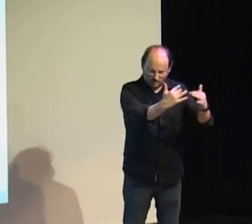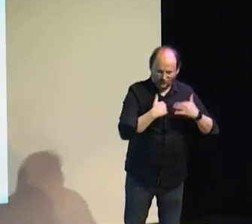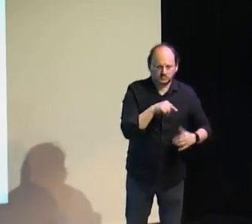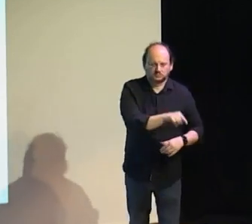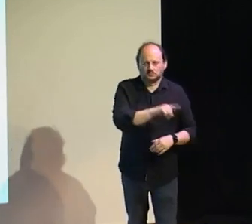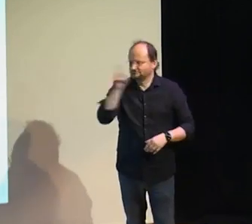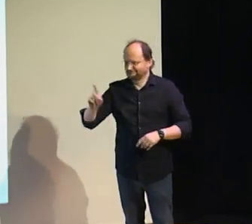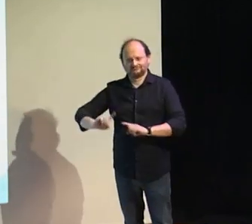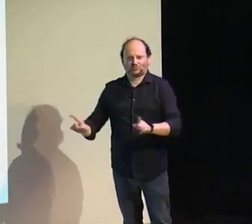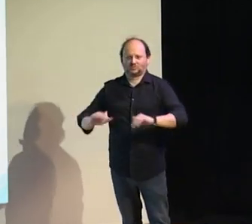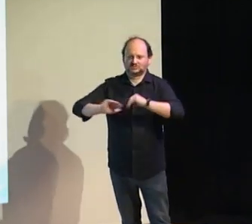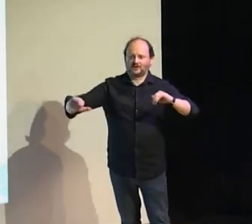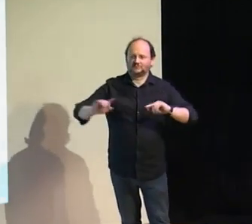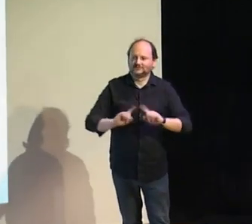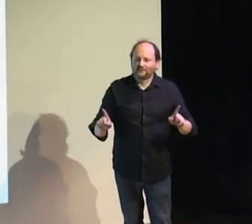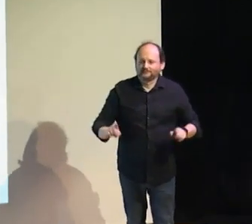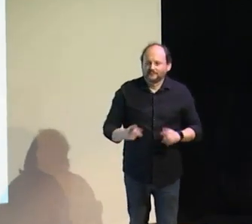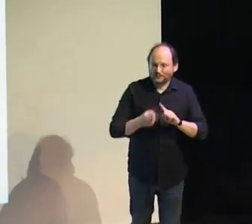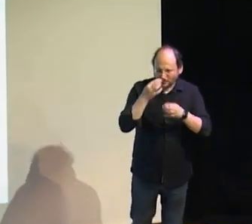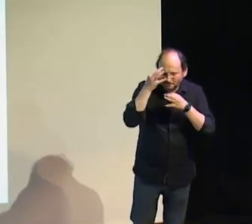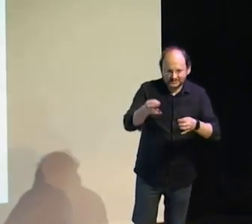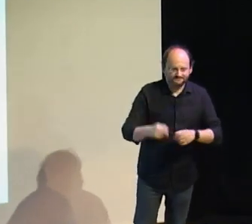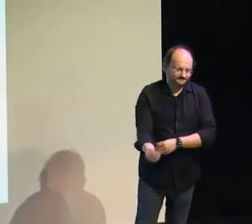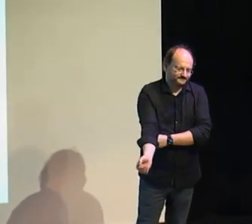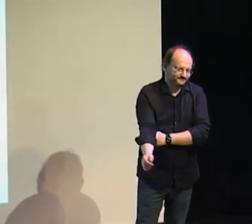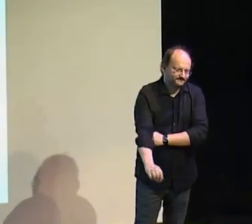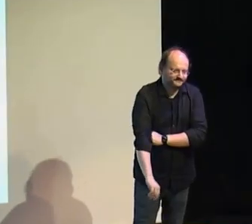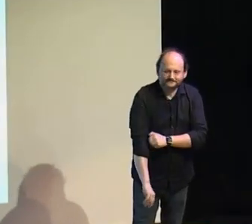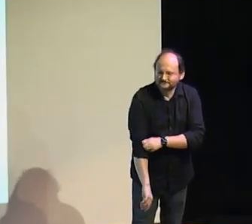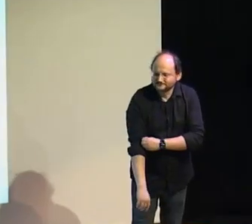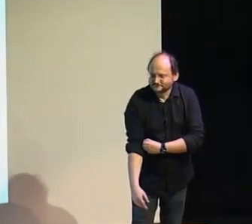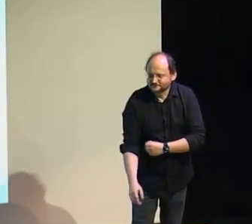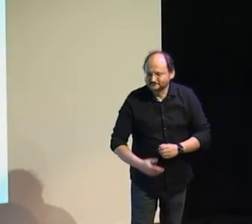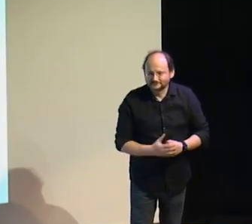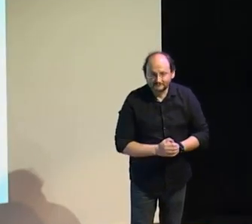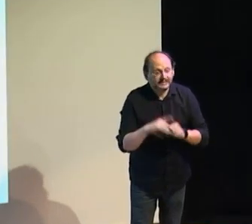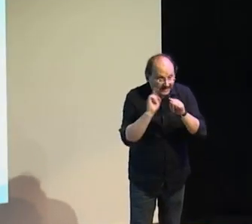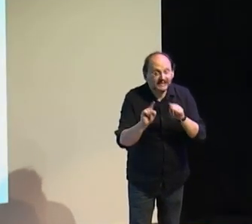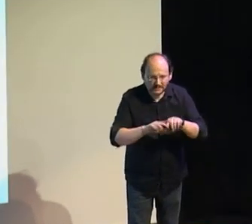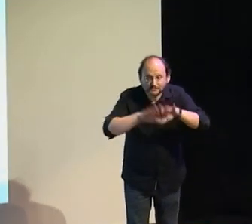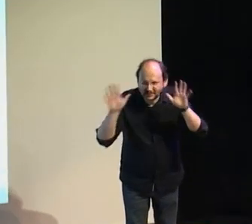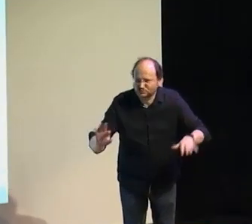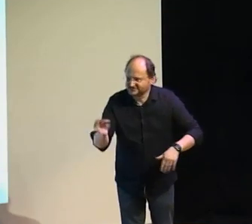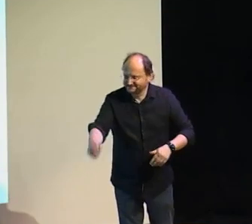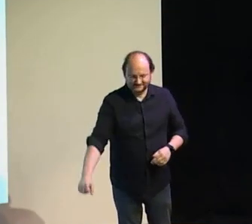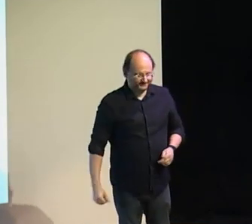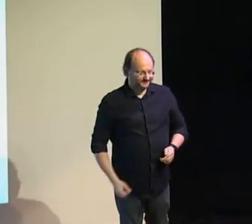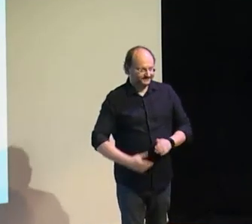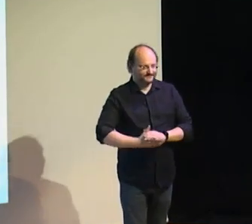signes qui ont été diffusés, qui ont influencé la langue des signes après, sont ceux qui ont été des signes qui venaient